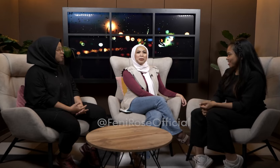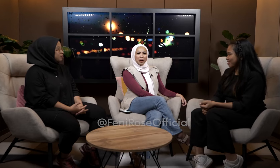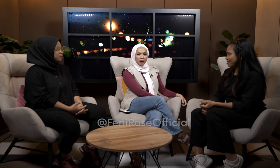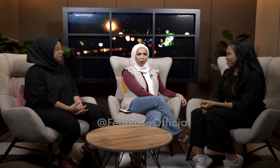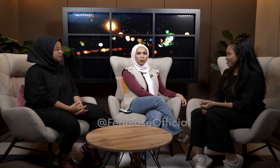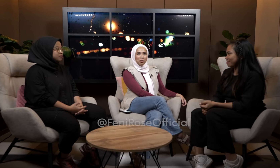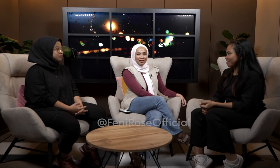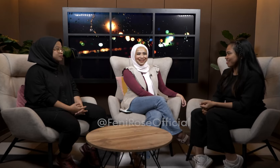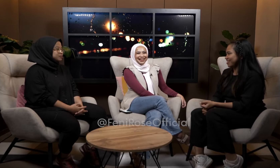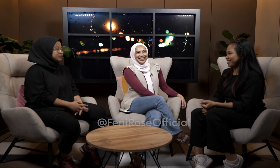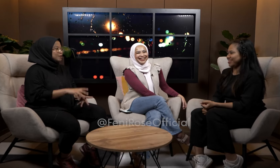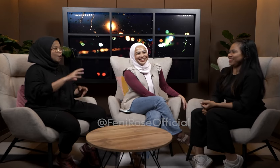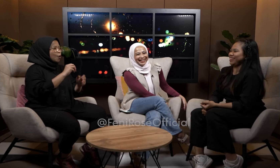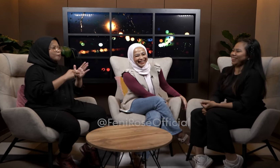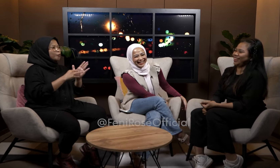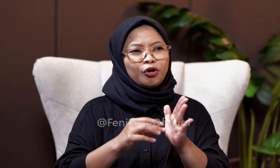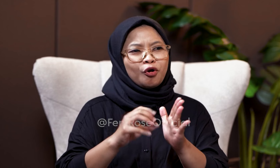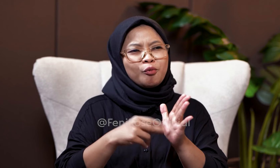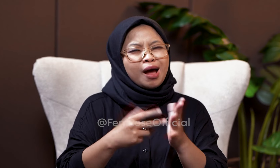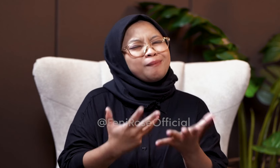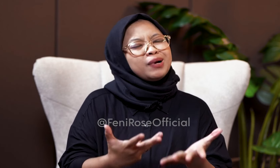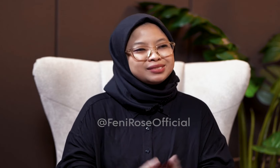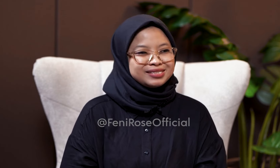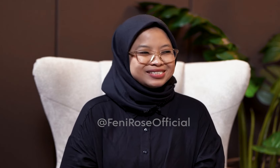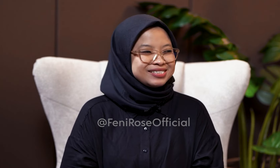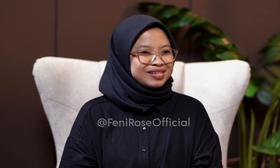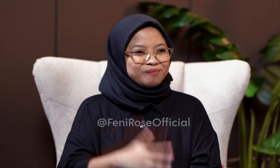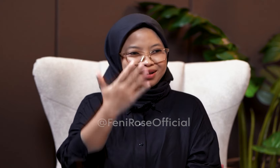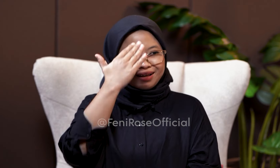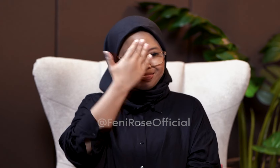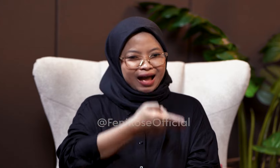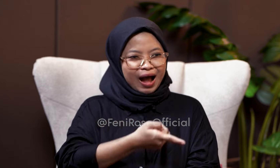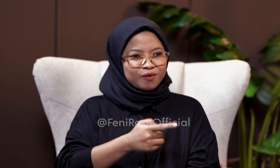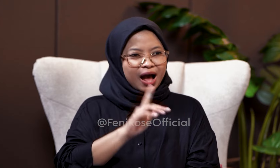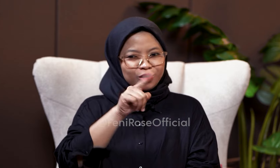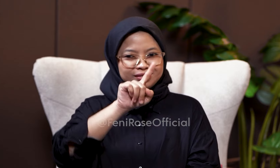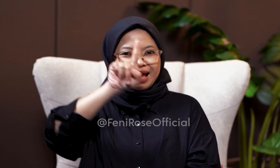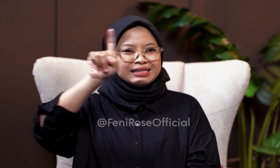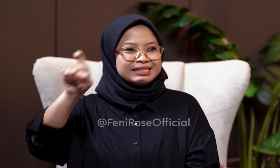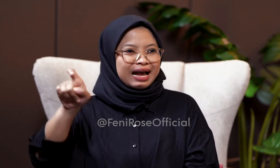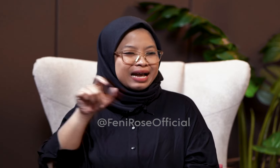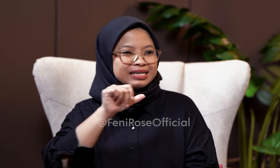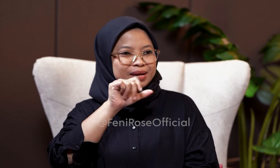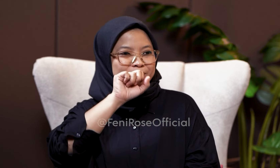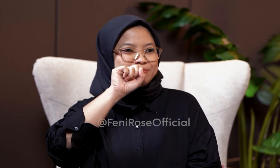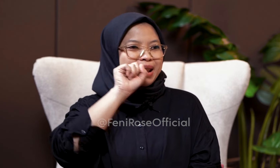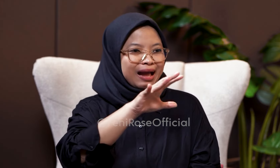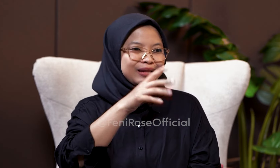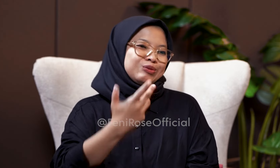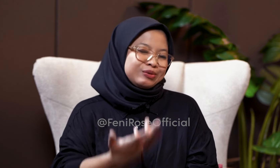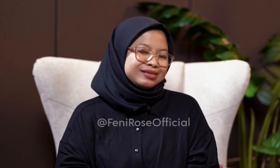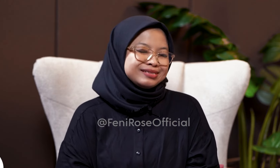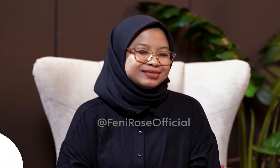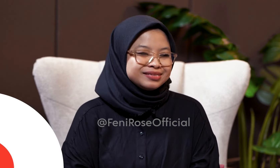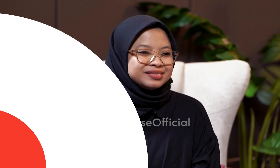Pak omon-omon kita juga mesti tanya ya sama yang mengeluarkan istilah